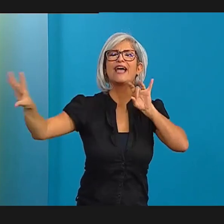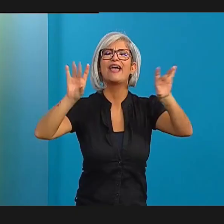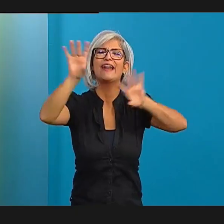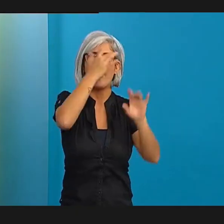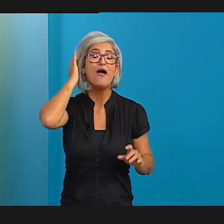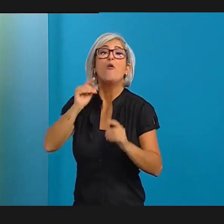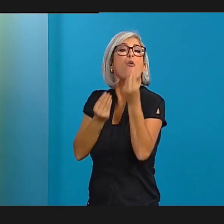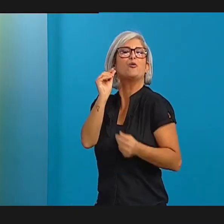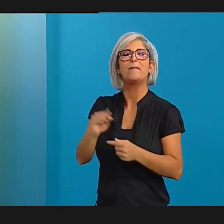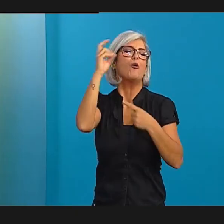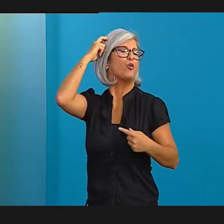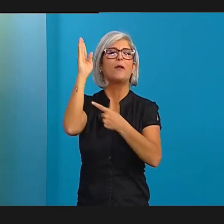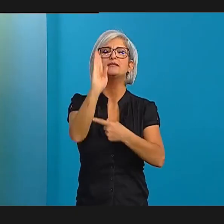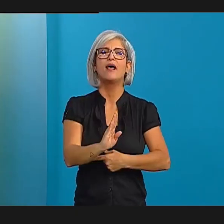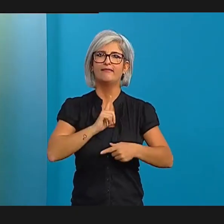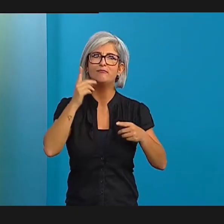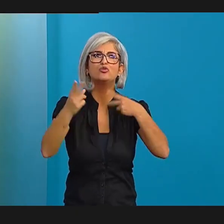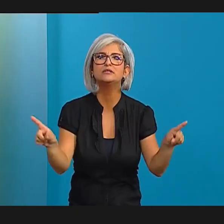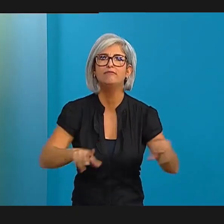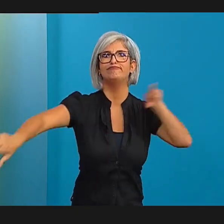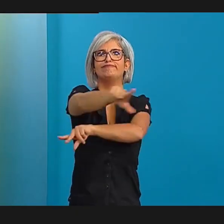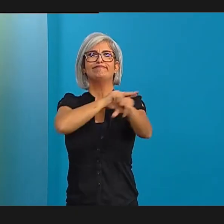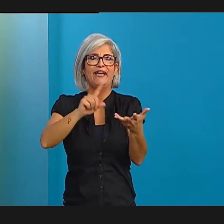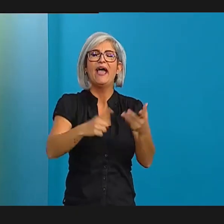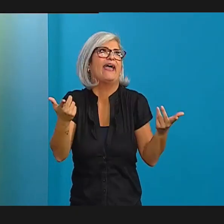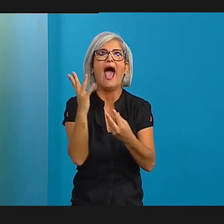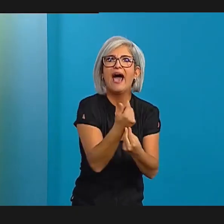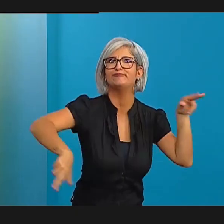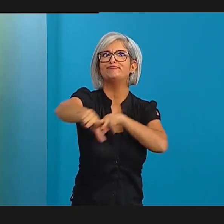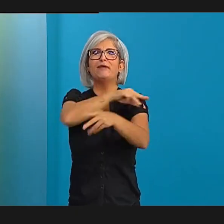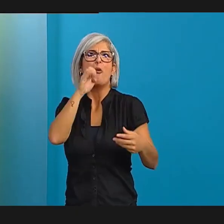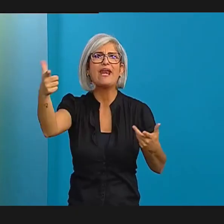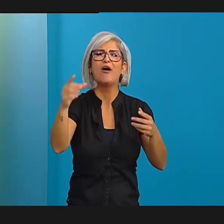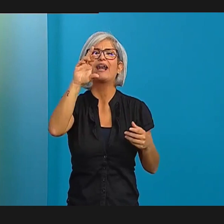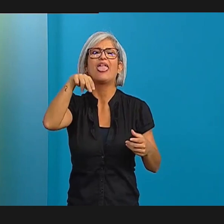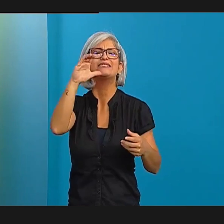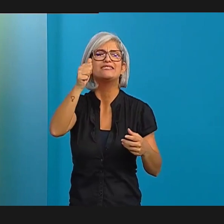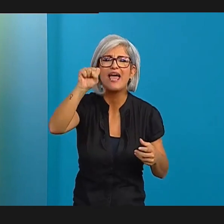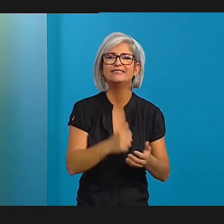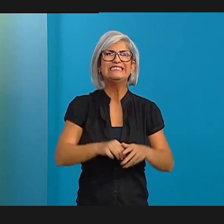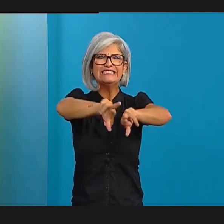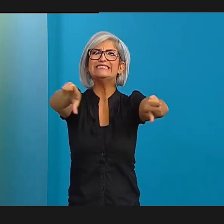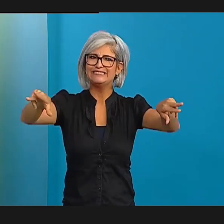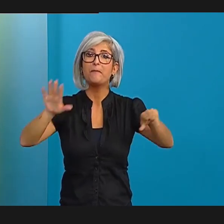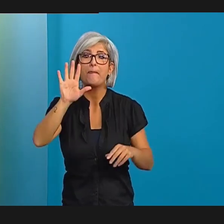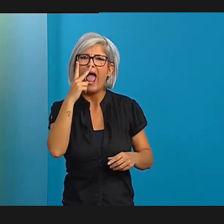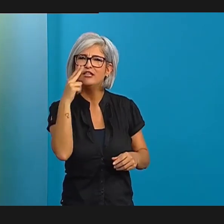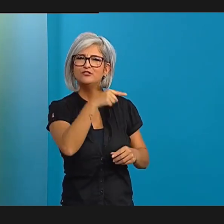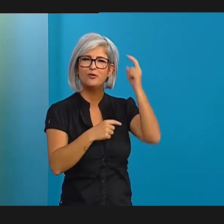as tradições fazem parte da cultura. Por exemplo, cultura brasileira. Nós temos diversas músicas que fazem parte dessa cultura. Diversas manifestações culturais que fazem parte da